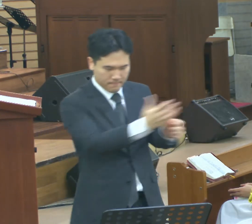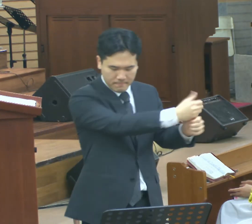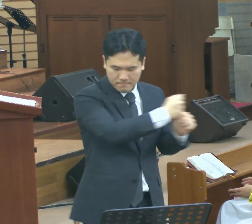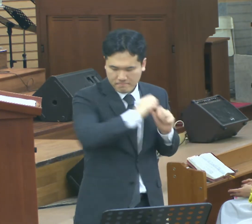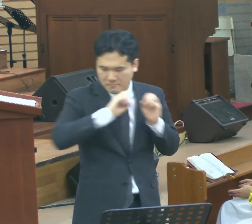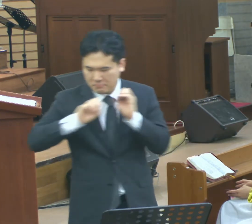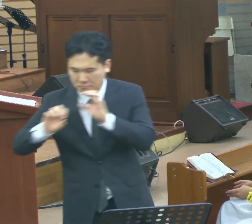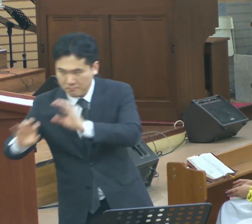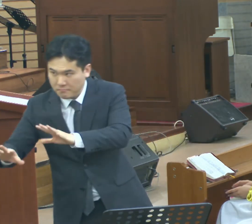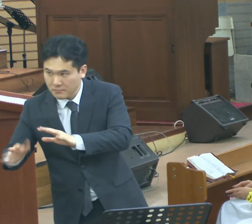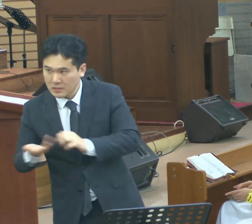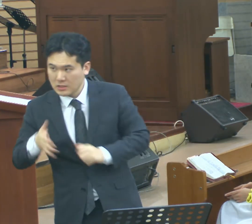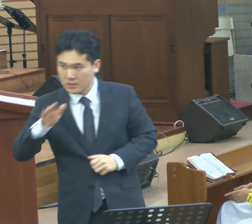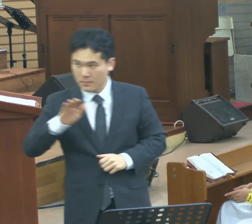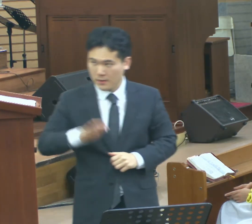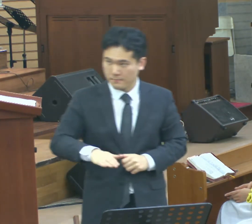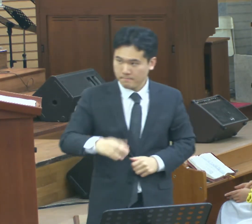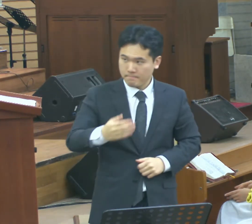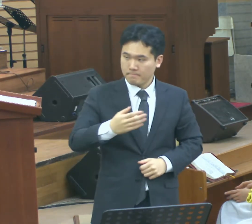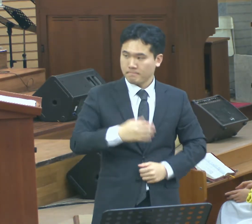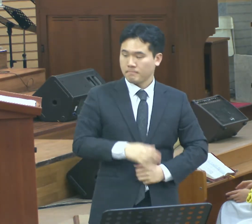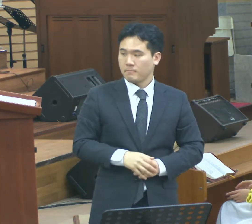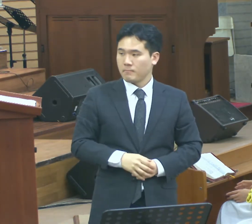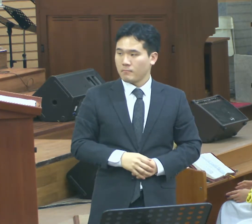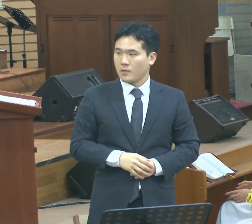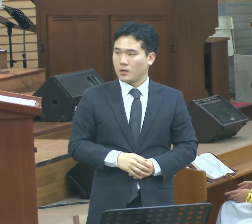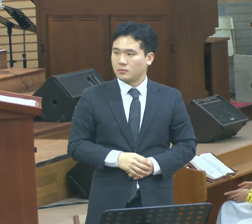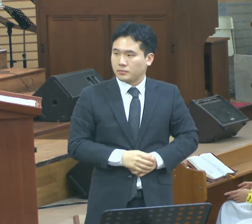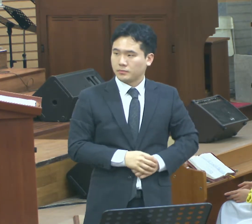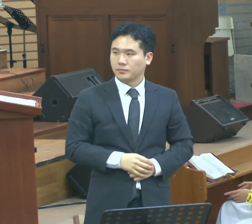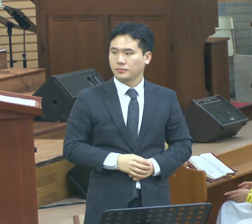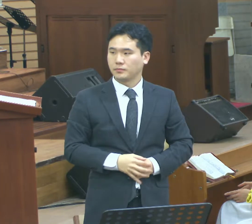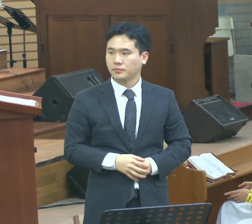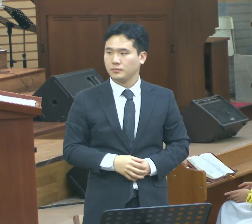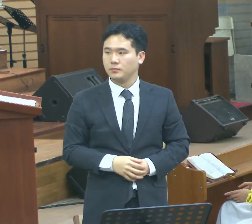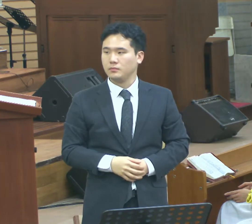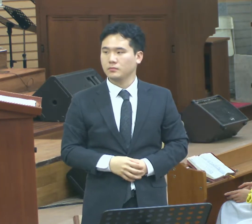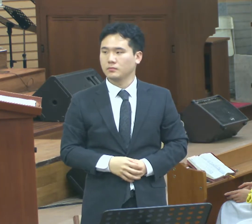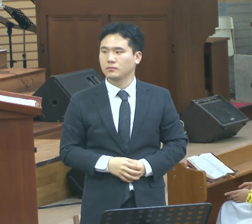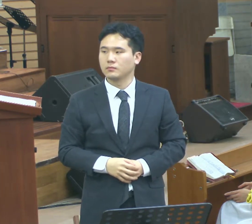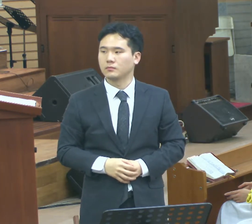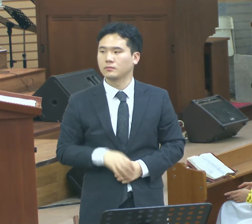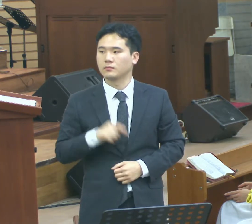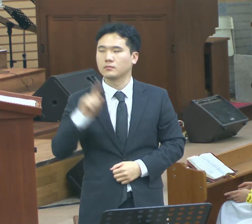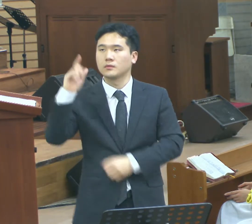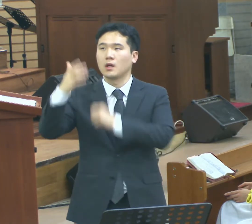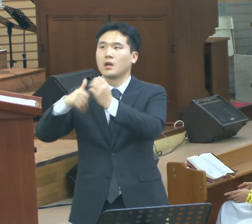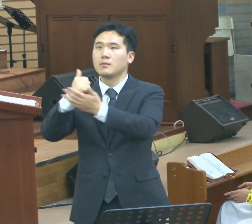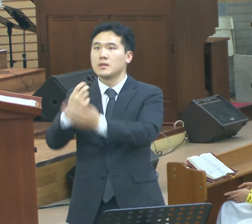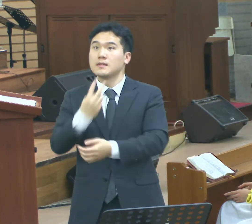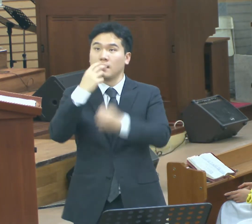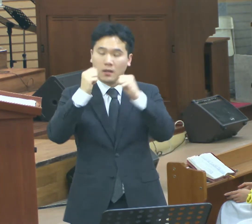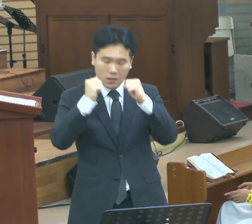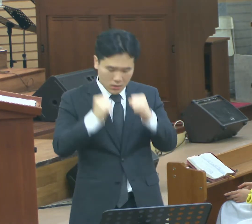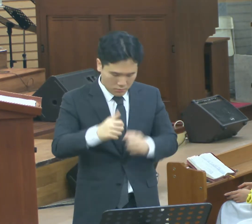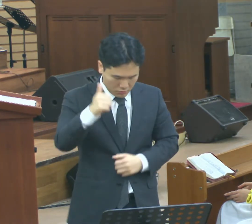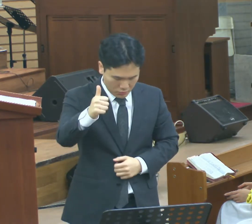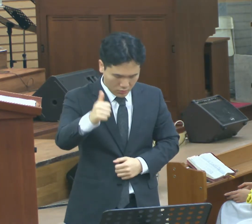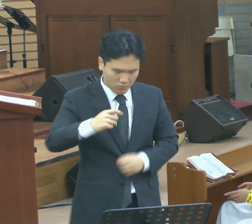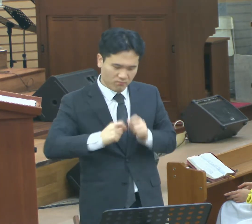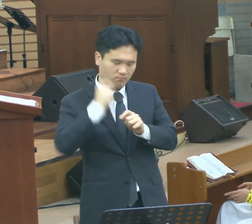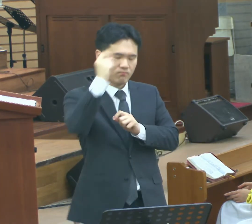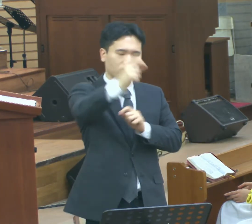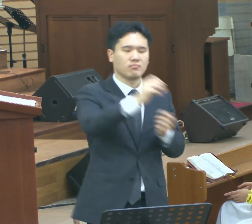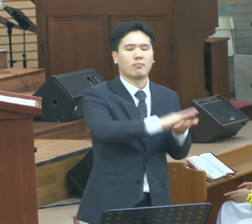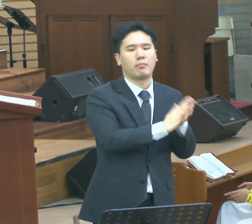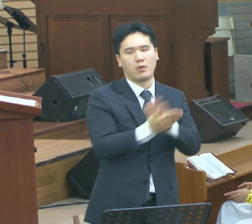있는 사람들은 다 다니엘의 하나님 앞에서 떨며 두려워하라. 그 하나님은 살아계신 분이시오 영원히